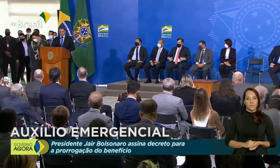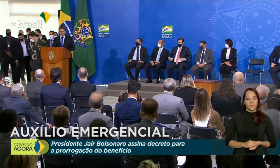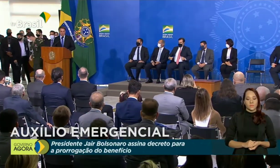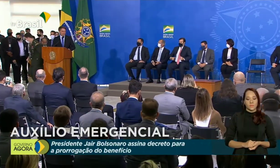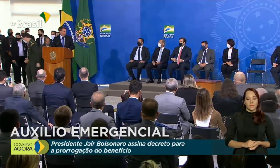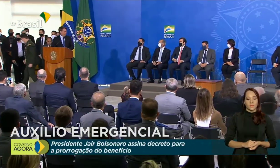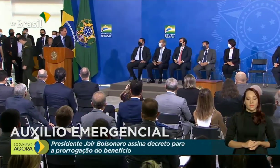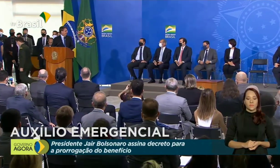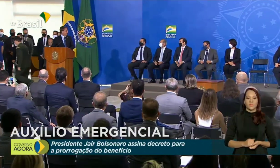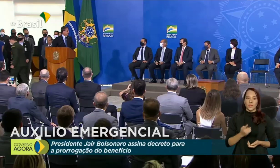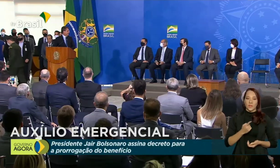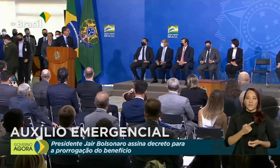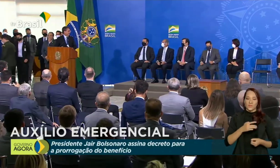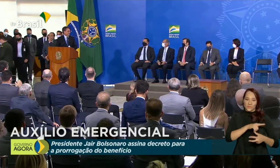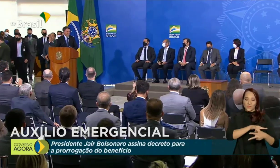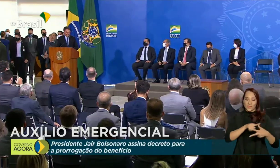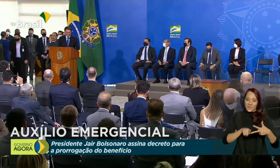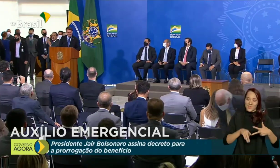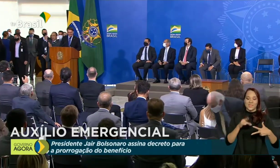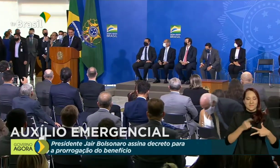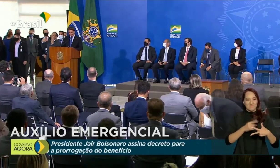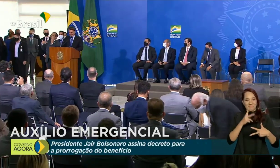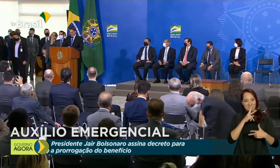Um trio de peso.